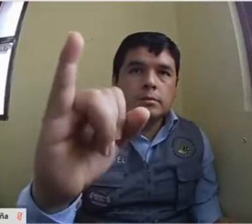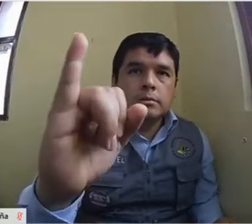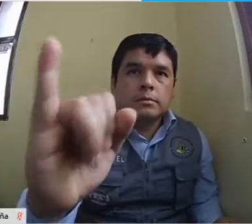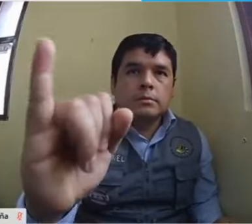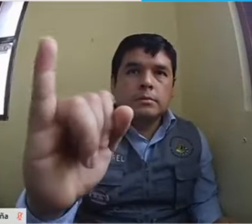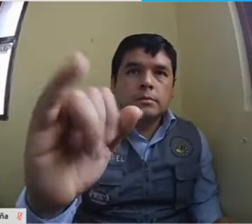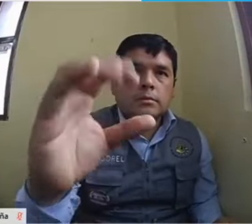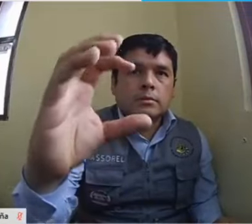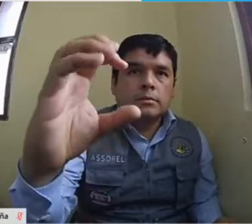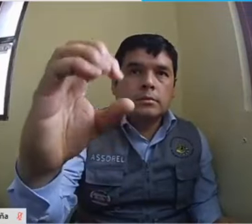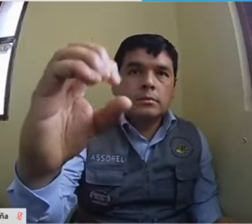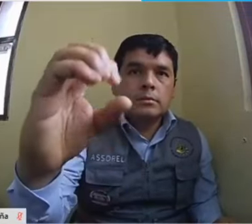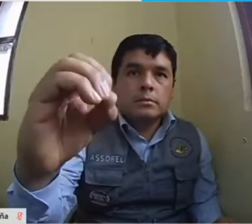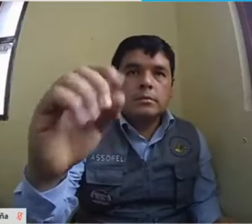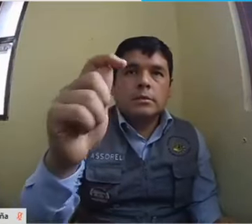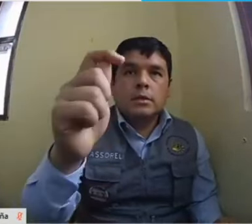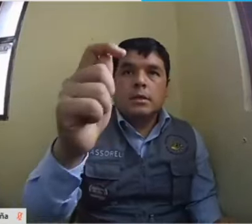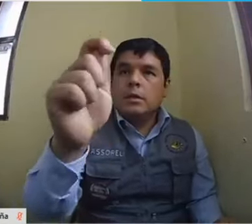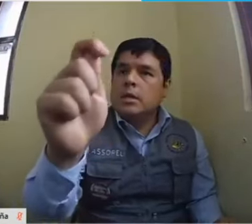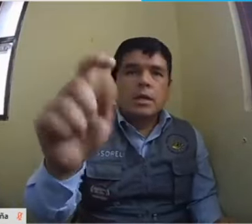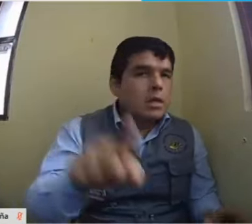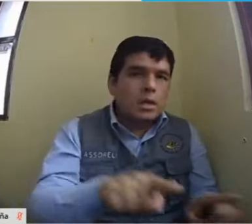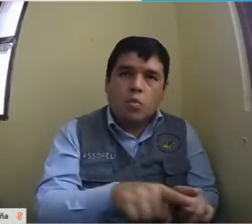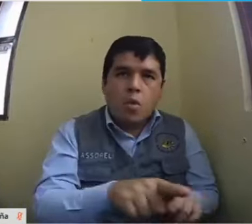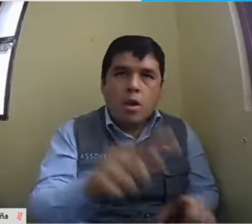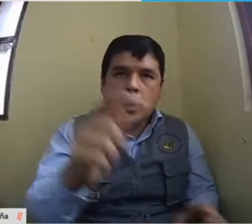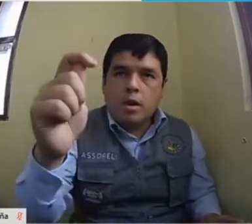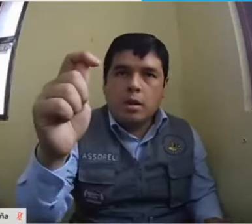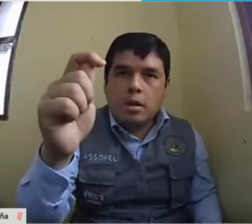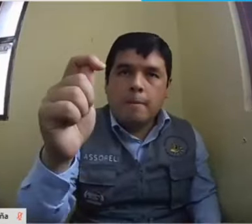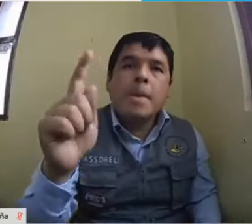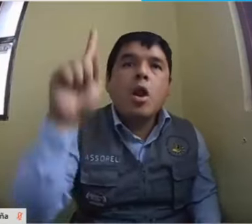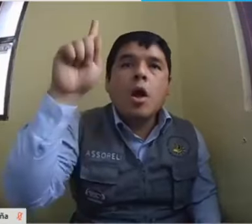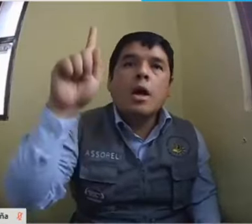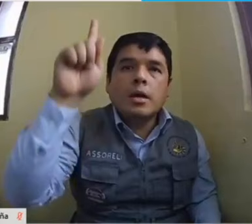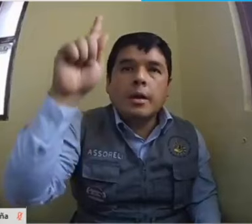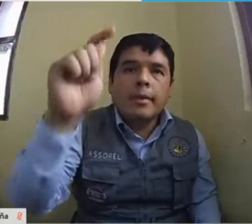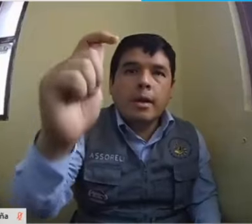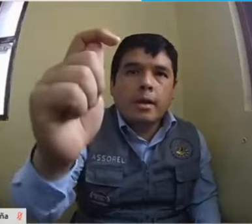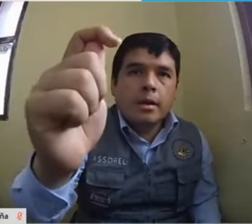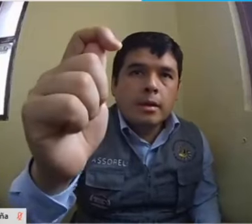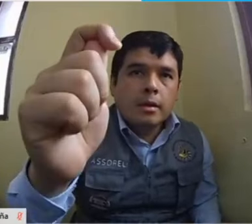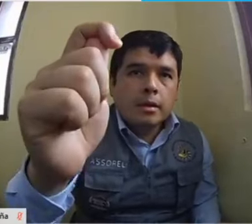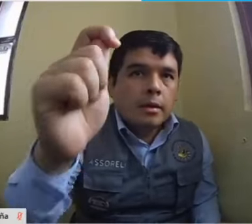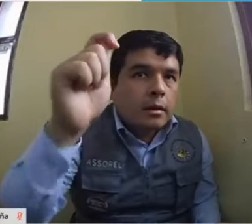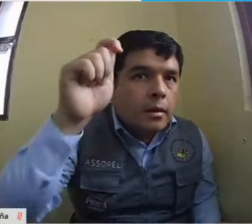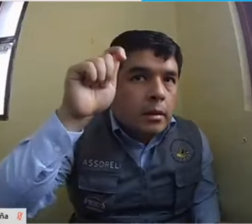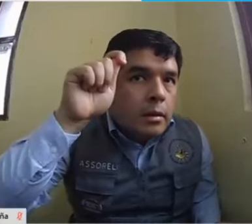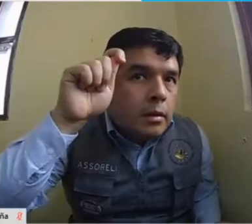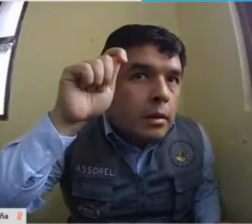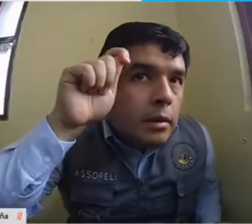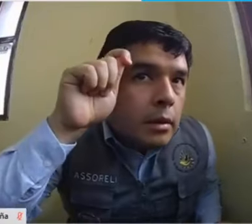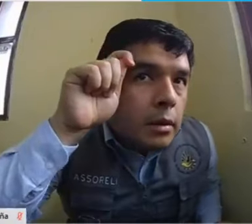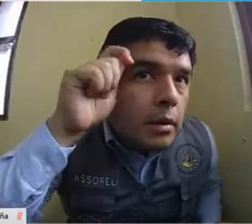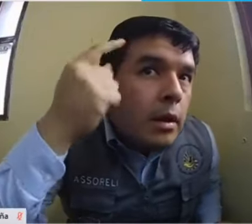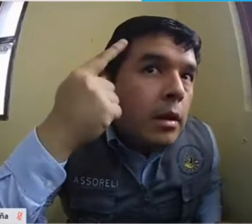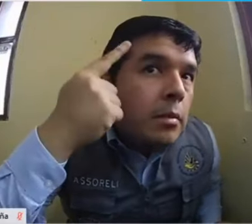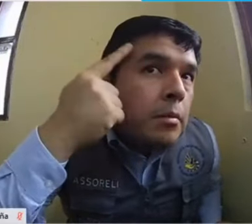cuando es femenino va a ir abajo a la altura del labio y cuando es masculino a la altura de la frente. Igual, la misma T para